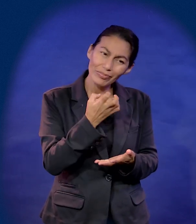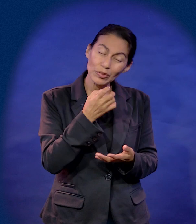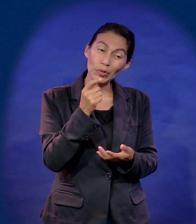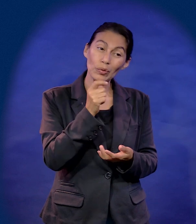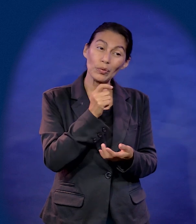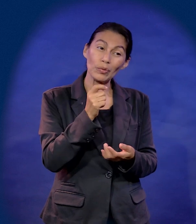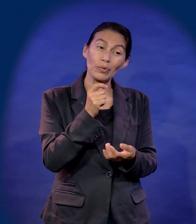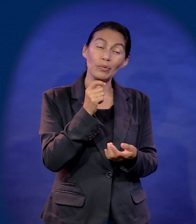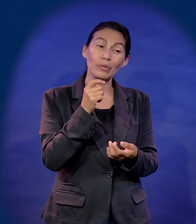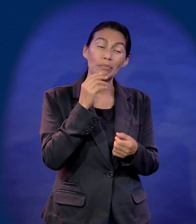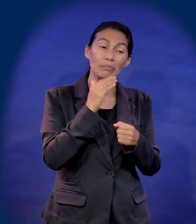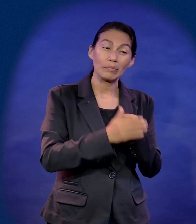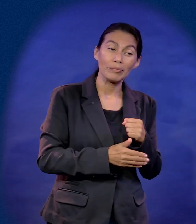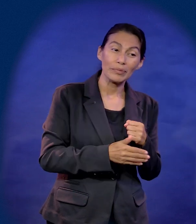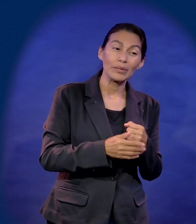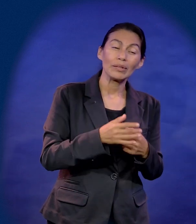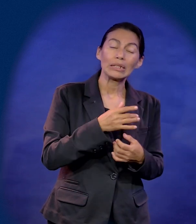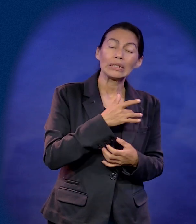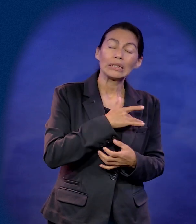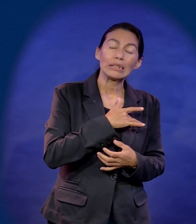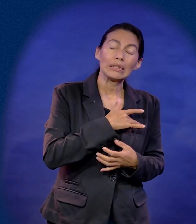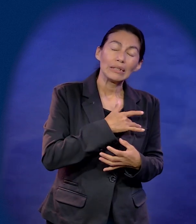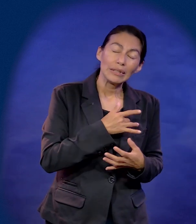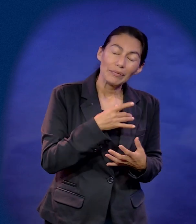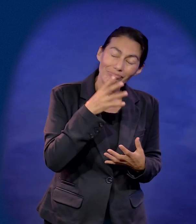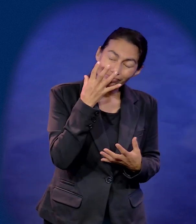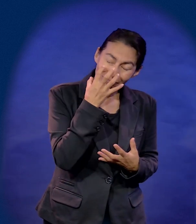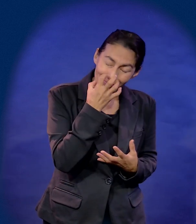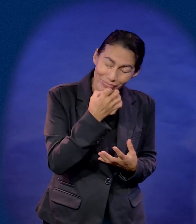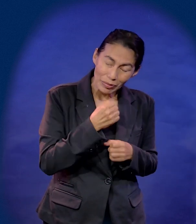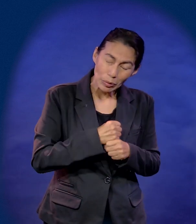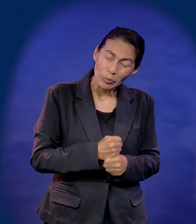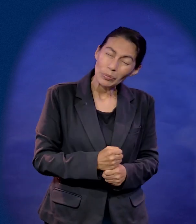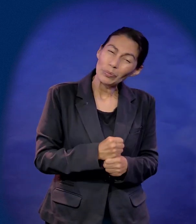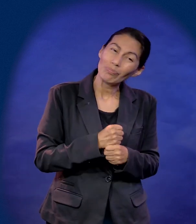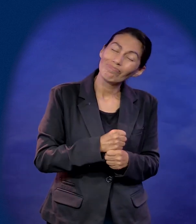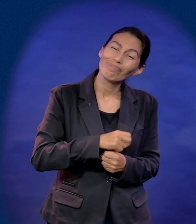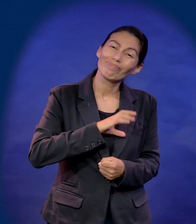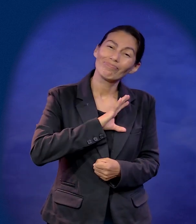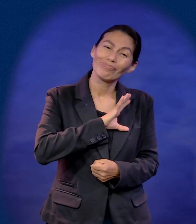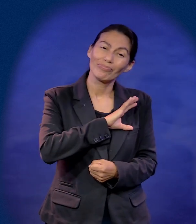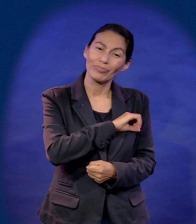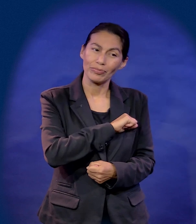Háblalo. Dile, me siento triste, me cortó mi novia, me duele el corazón.